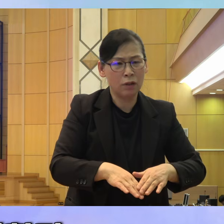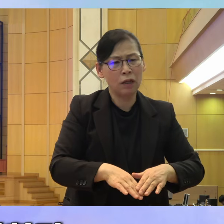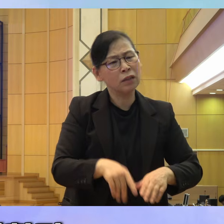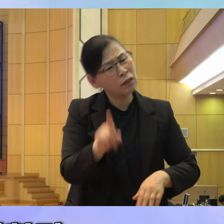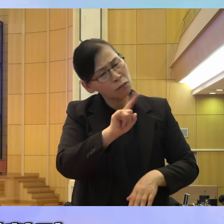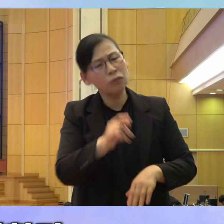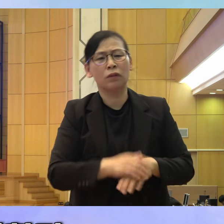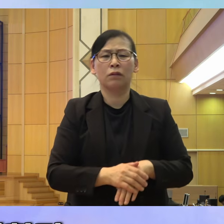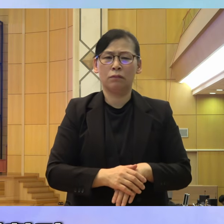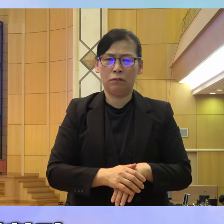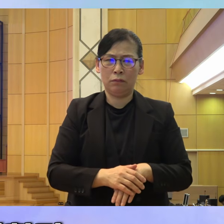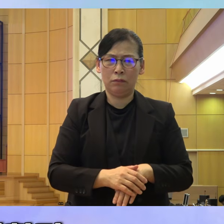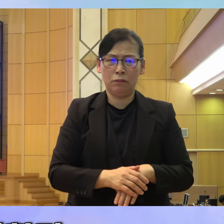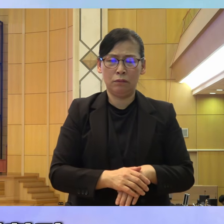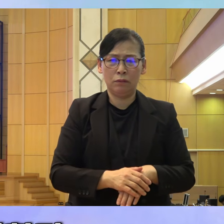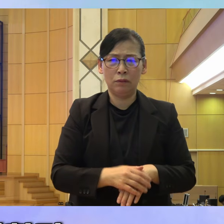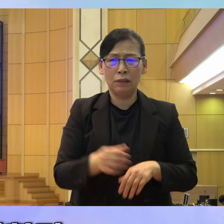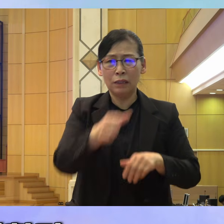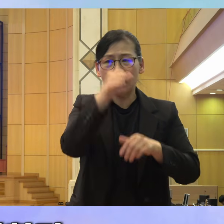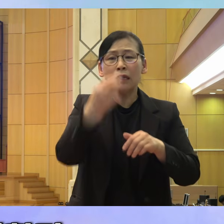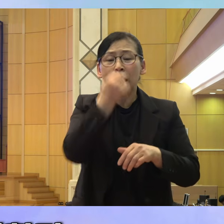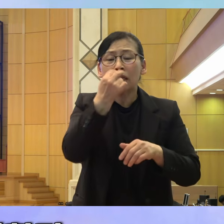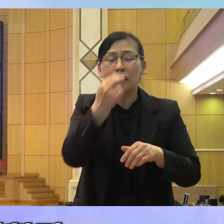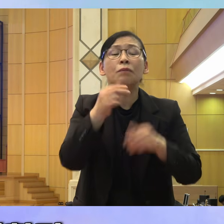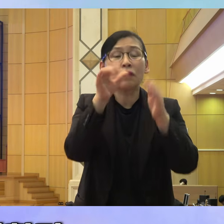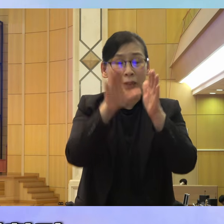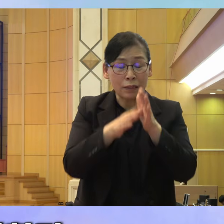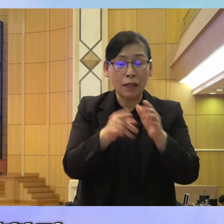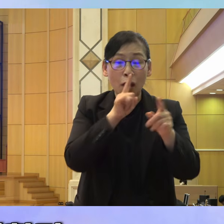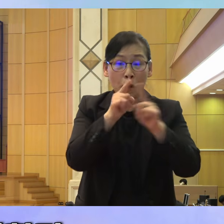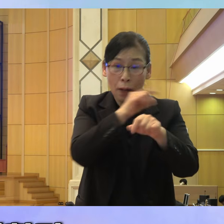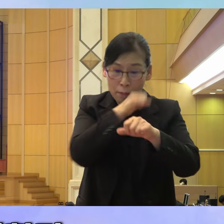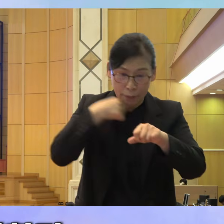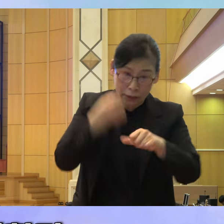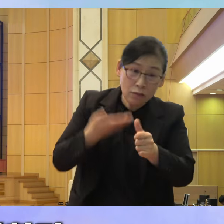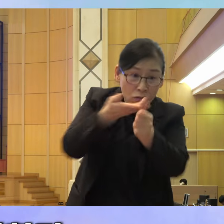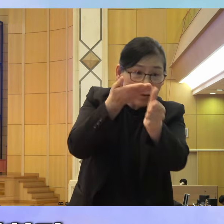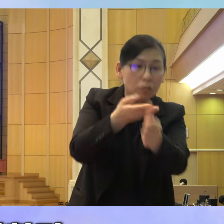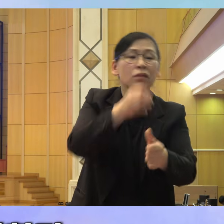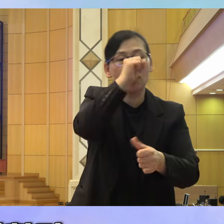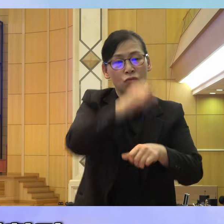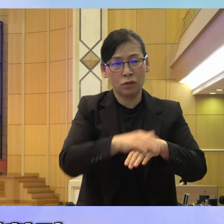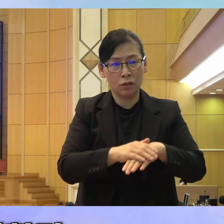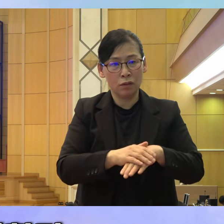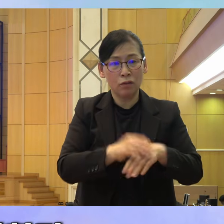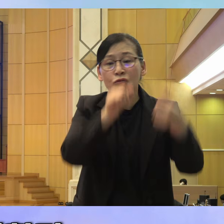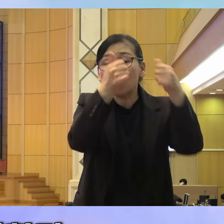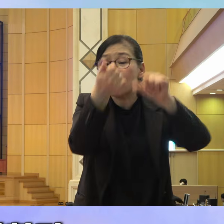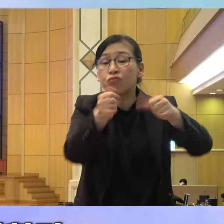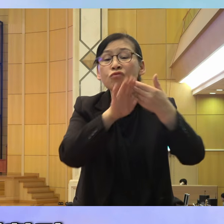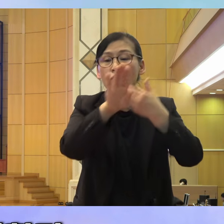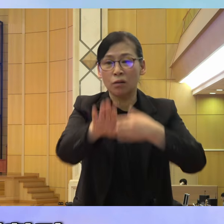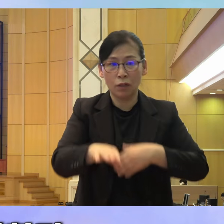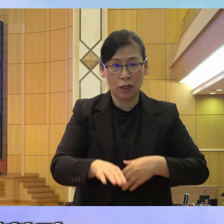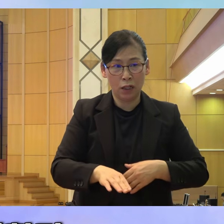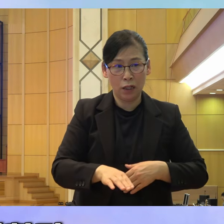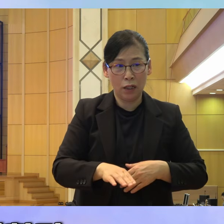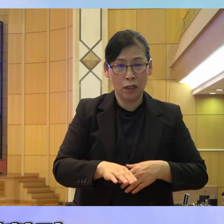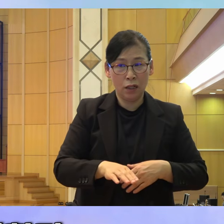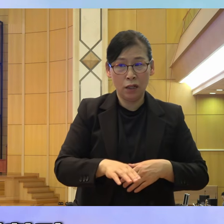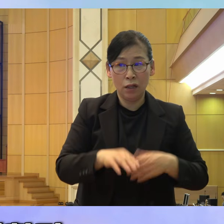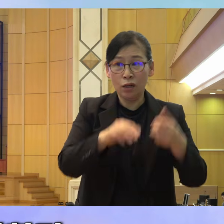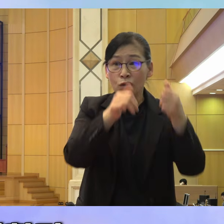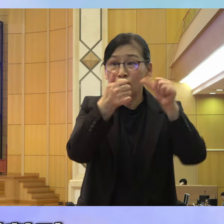솔직히 살았을 때 밥 한 끼라도 대접하는 게 진짜지, 먹지도 못하고 오지도